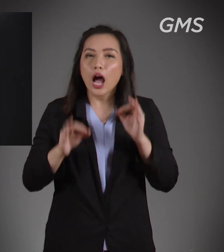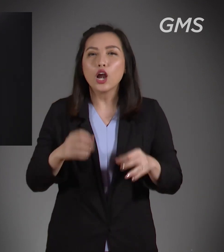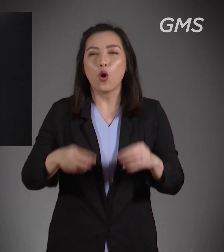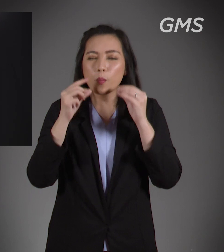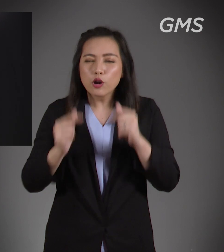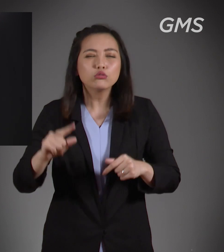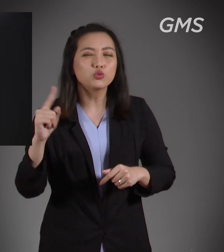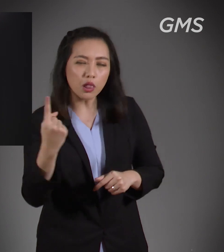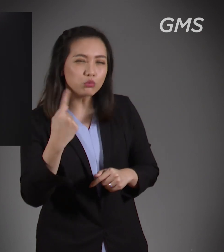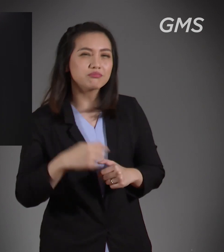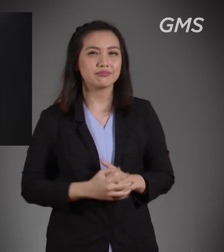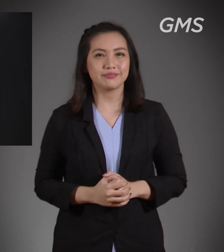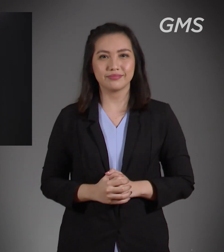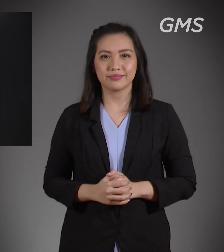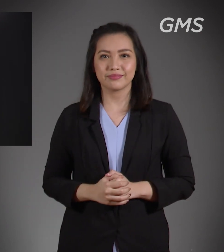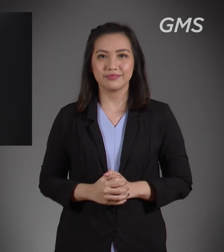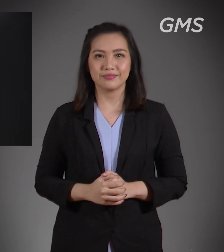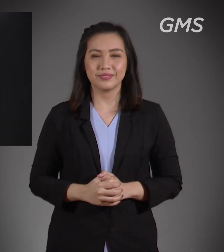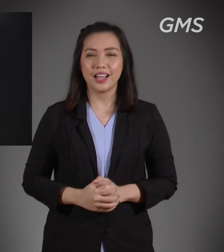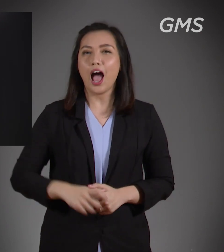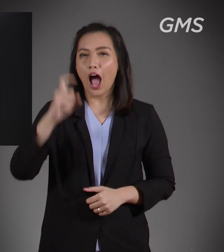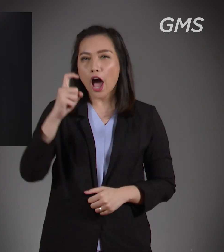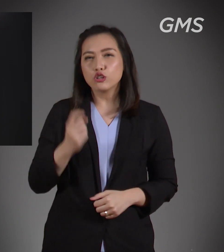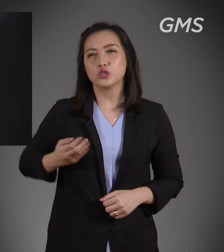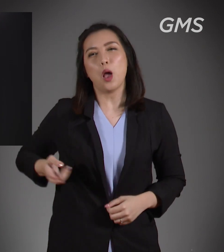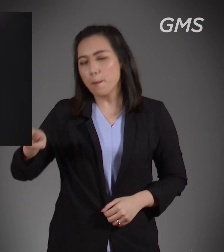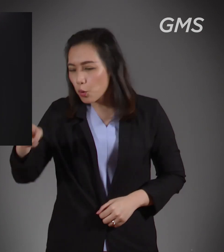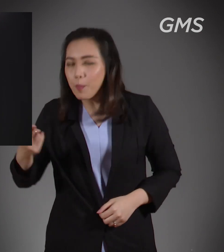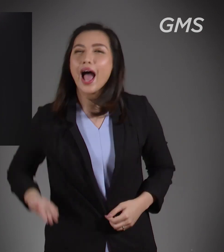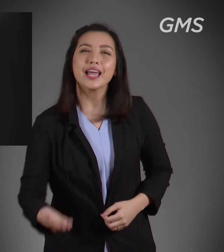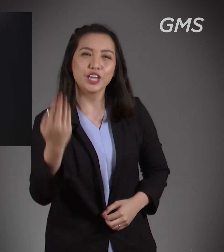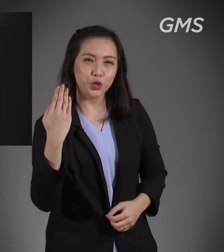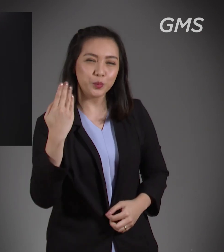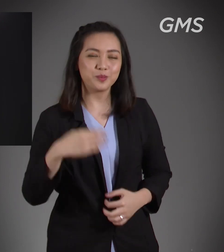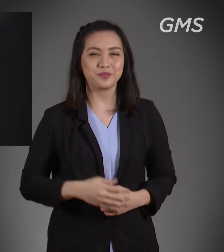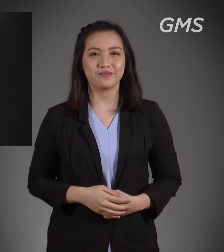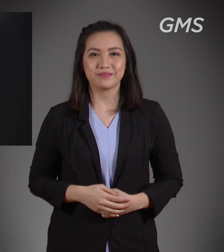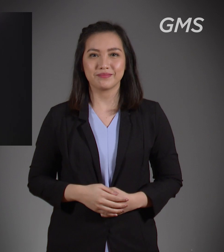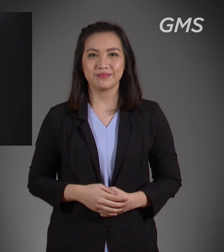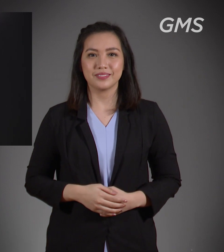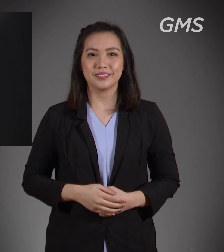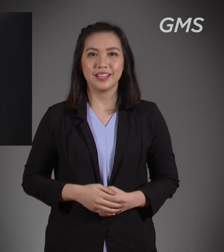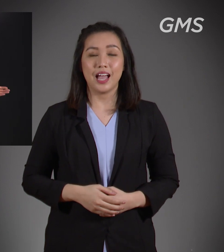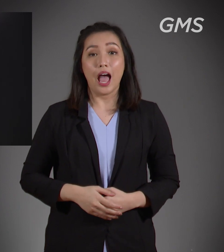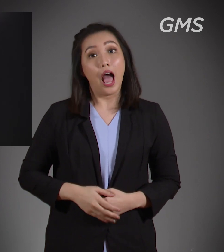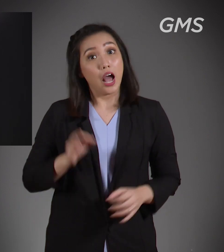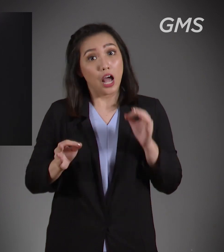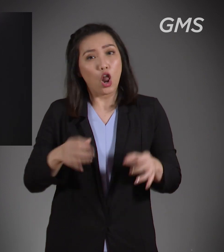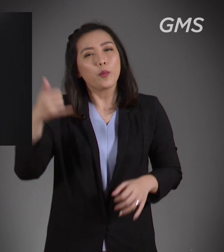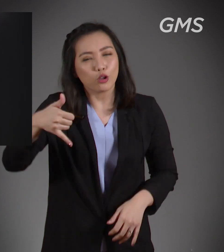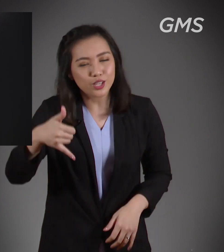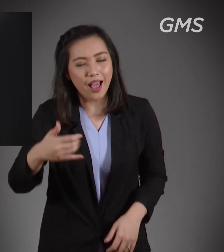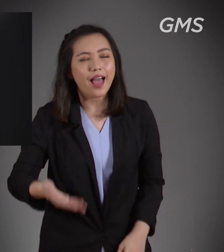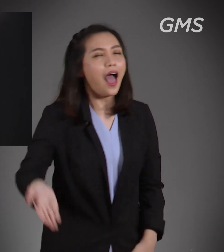baru untuk tidak up and down lagi dengan Kristus. Ya kalau kita buat salah cepat bangkit. Gak up and down bukan berarti jalan kita